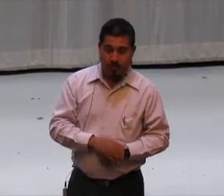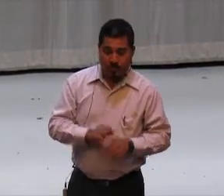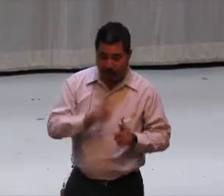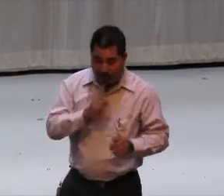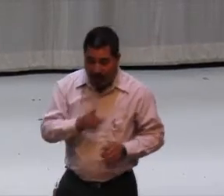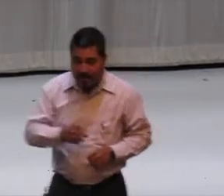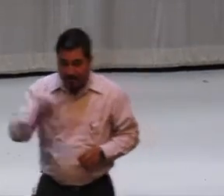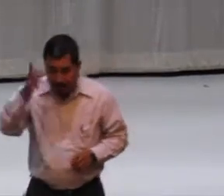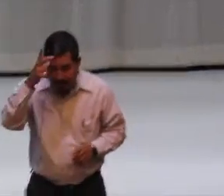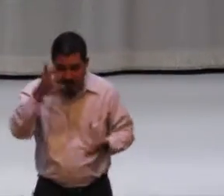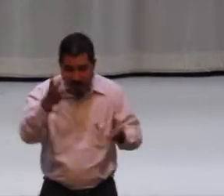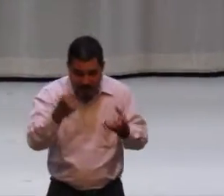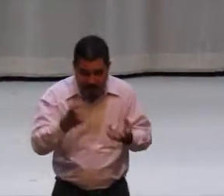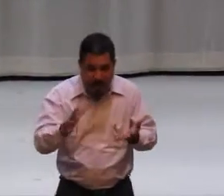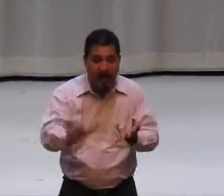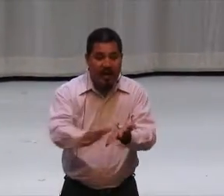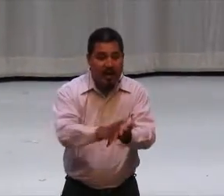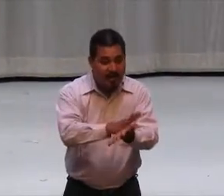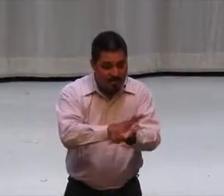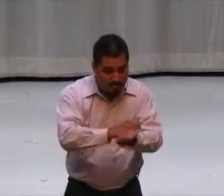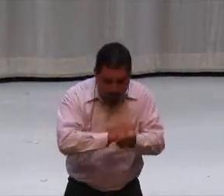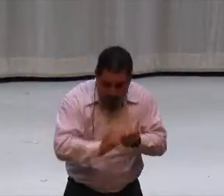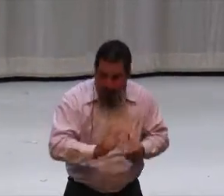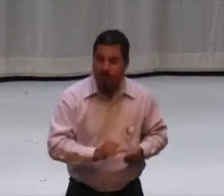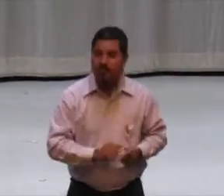Porque de veras Satanás quiere destruir.